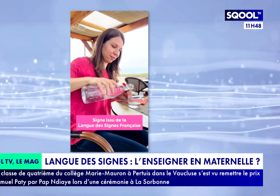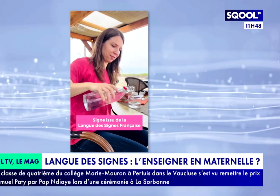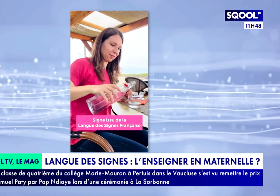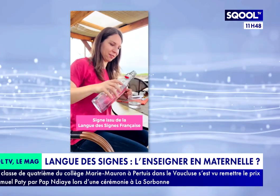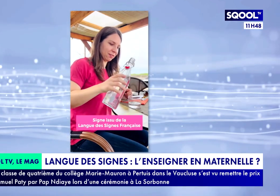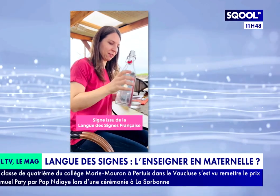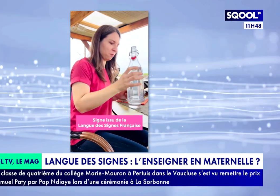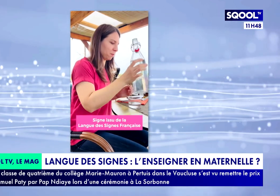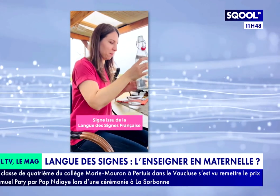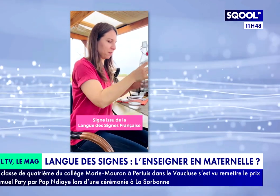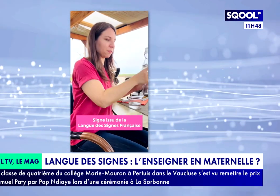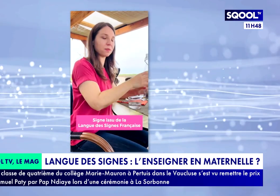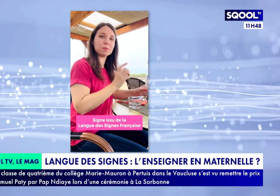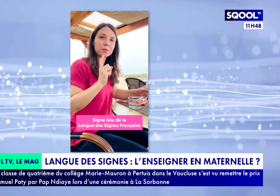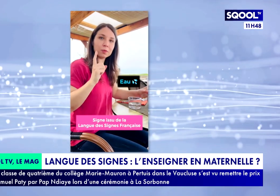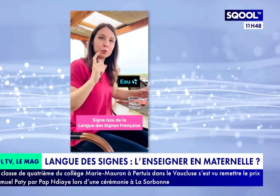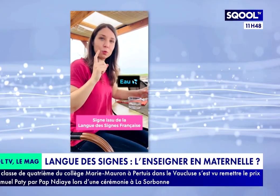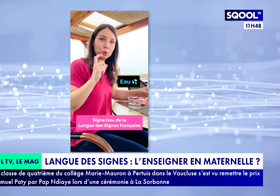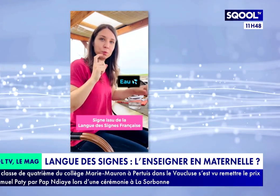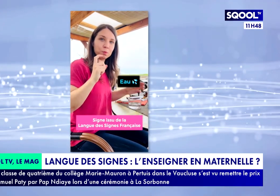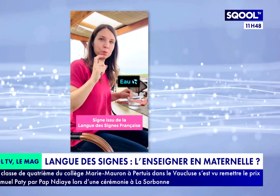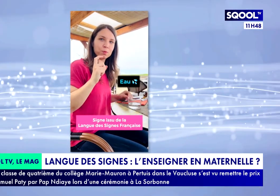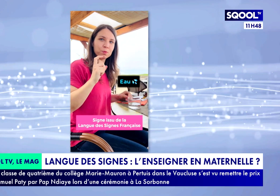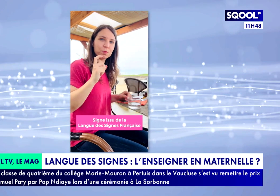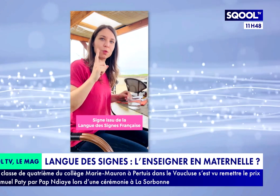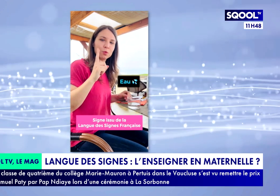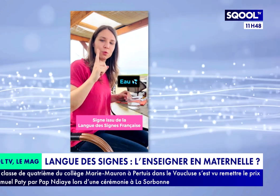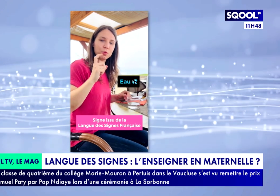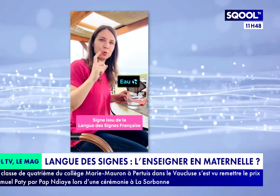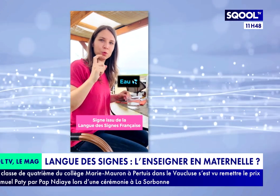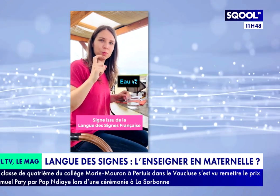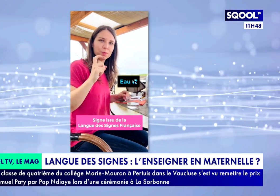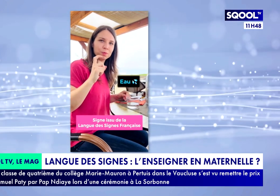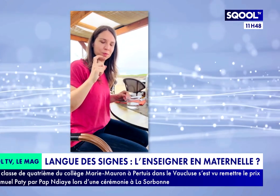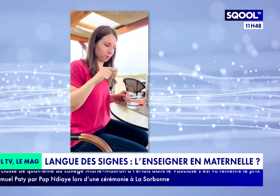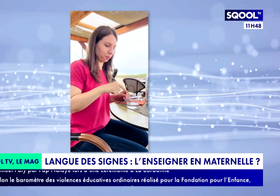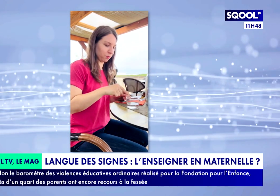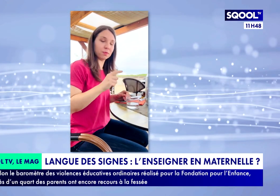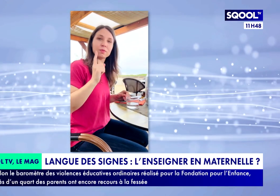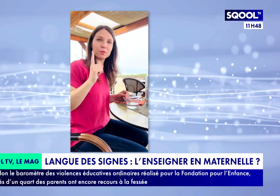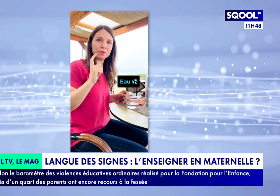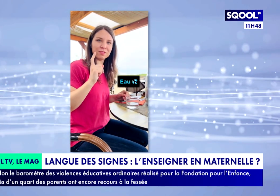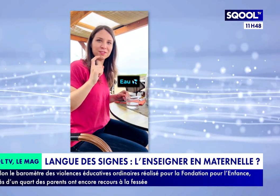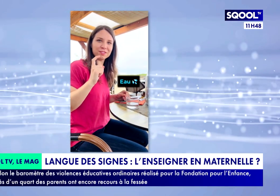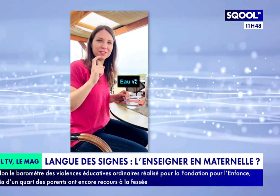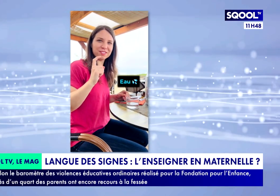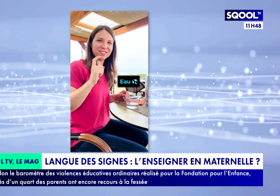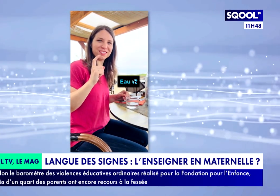parce que nous sommes en France, il y a beaucoup d'écrit, il y a beaucoup d'oral. Donc permettre de passer de la langue des